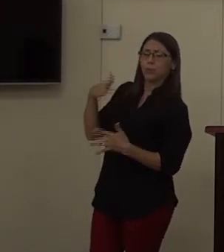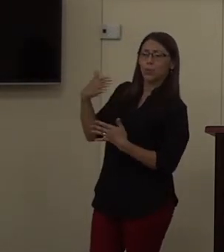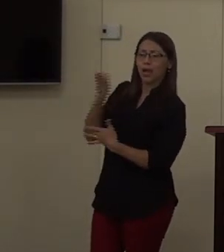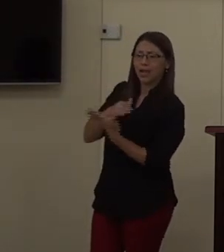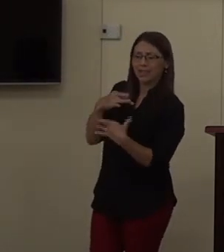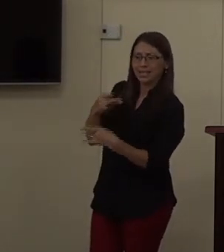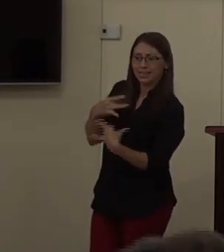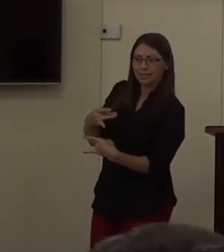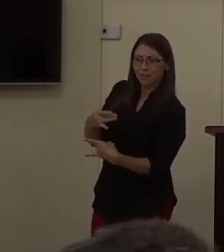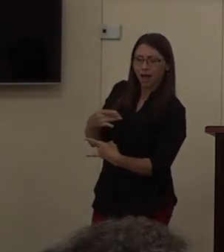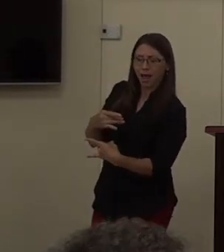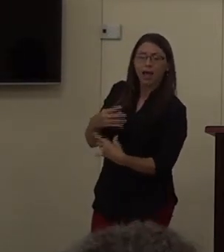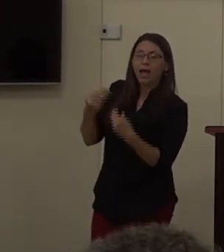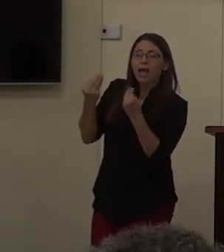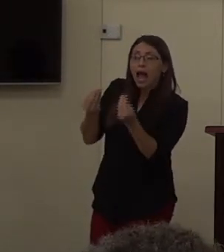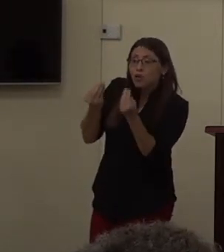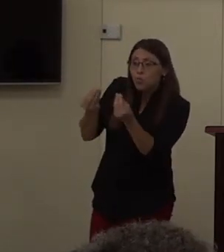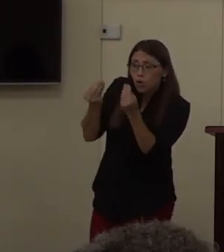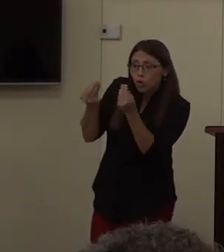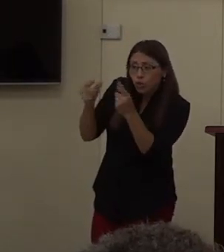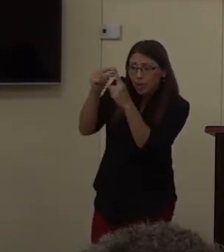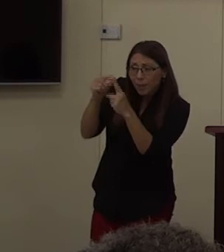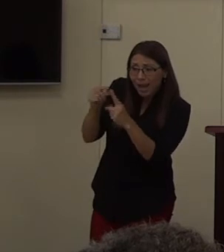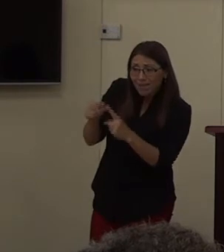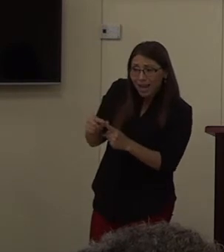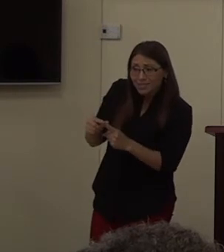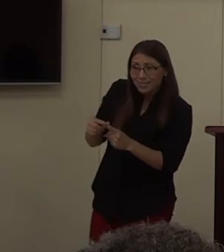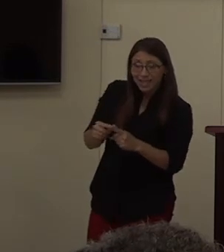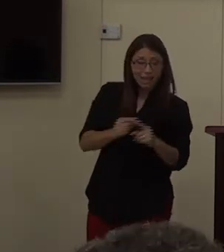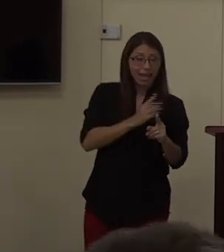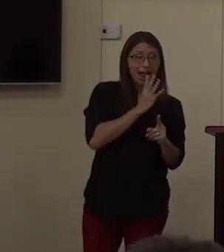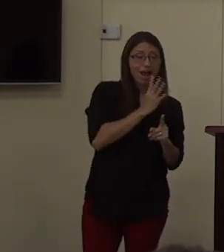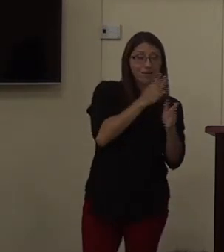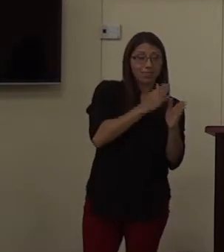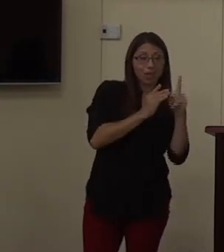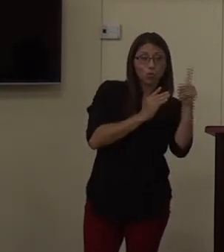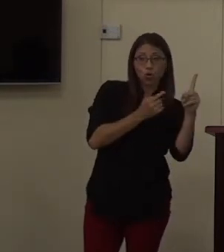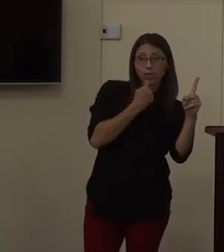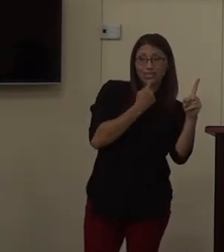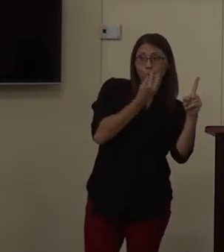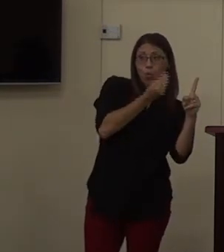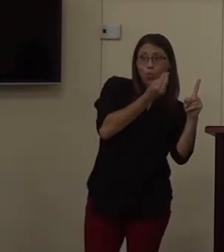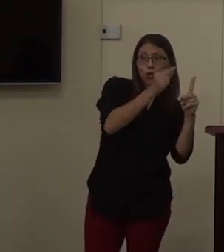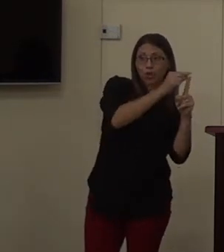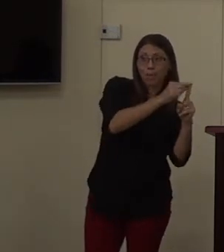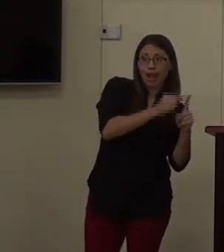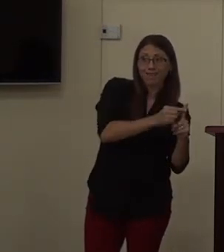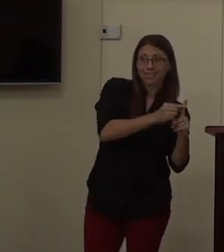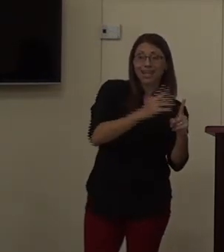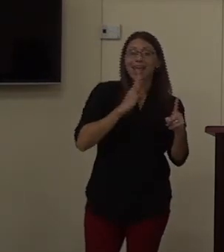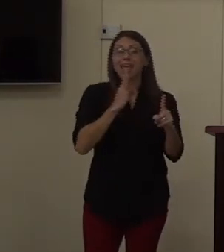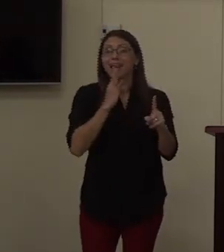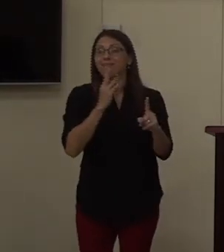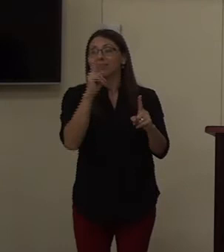hay un montón de palabras que el hablante 1 dice que el hablante 2 diría en español